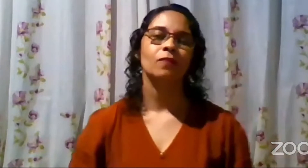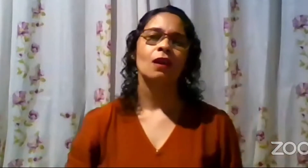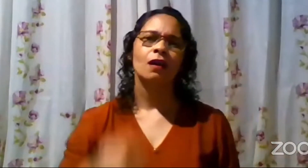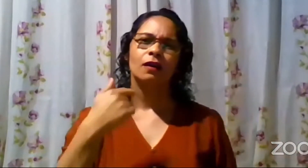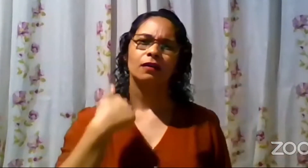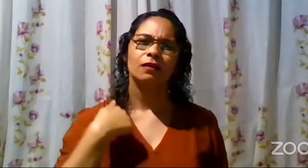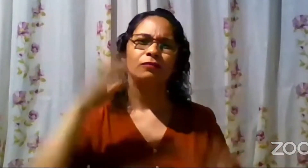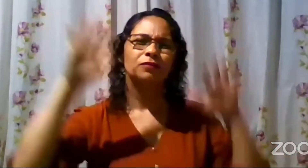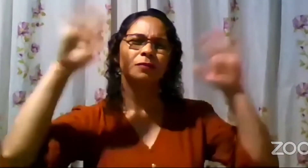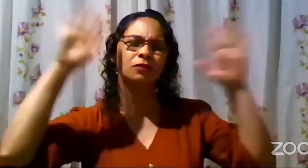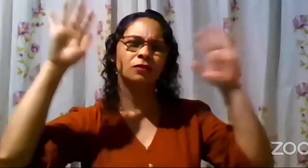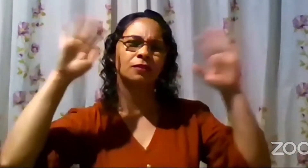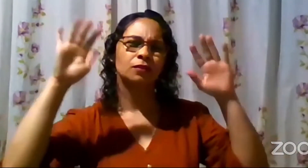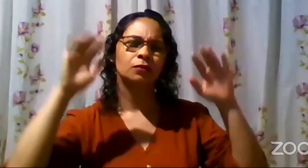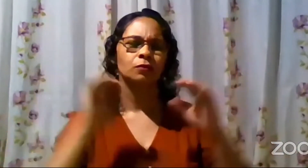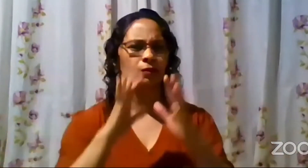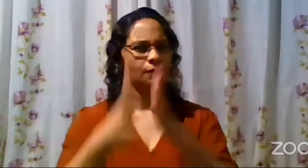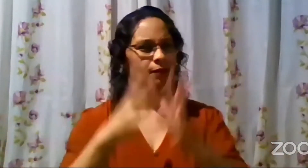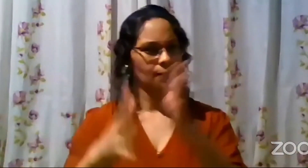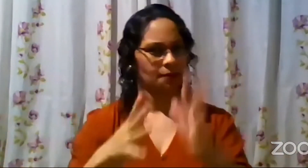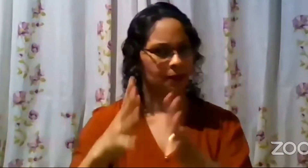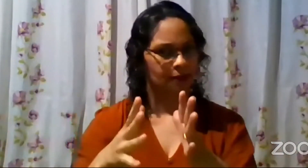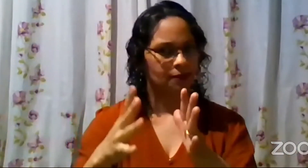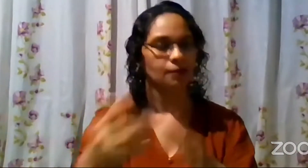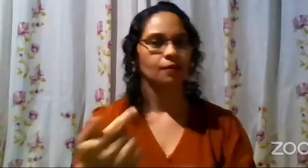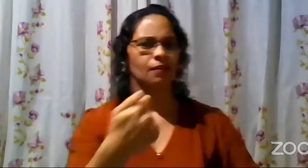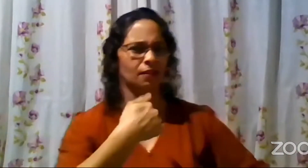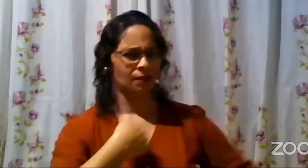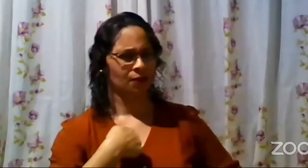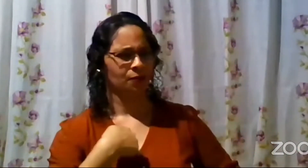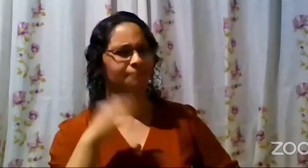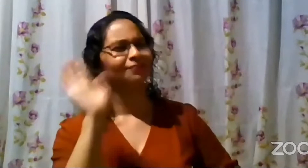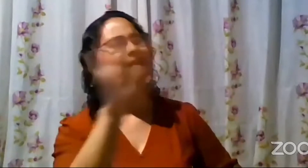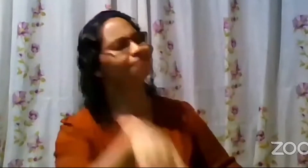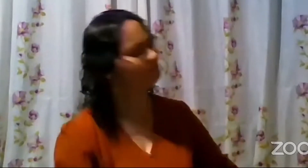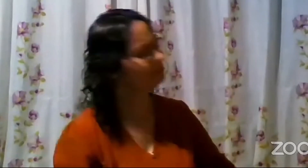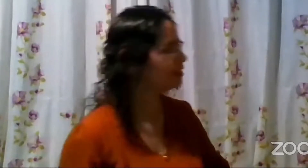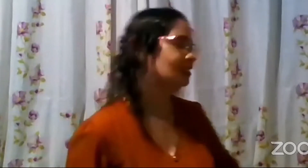Libras? Aí eu fiquei meditando, Libras? Eu?